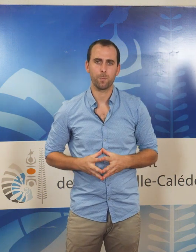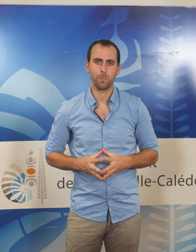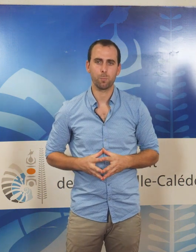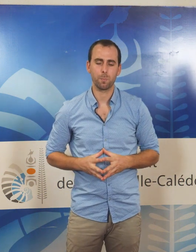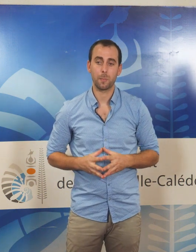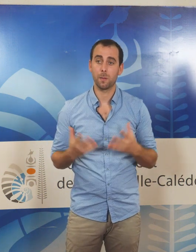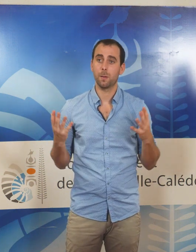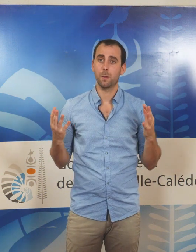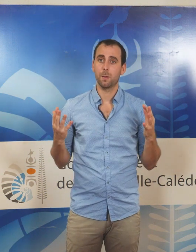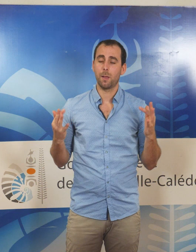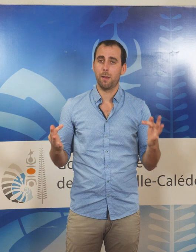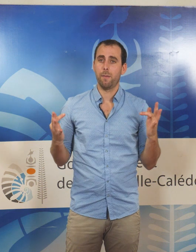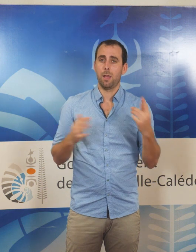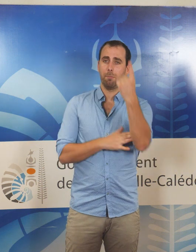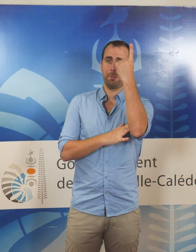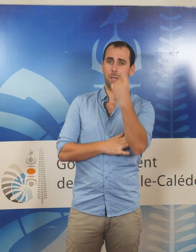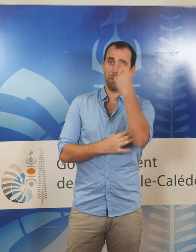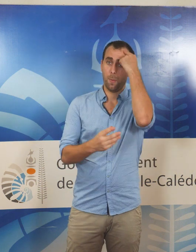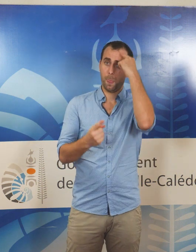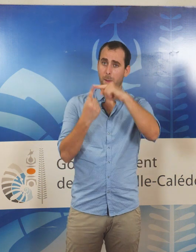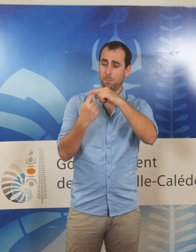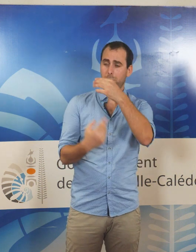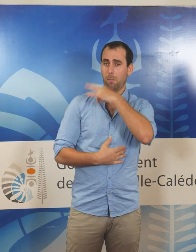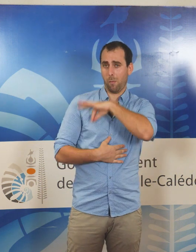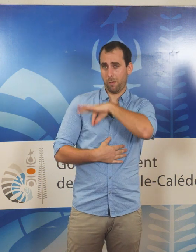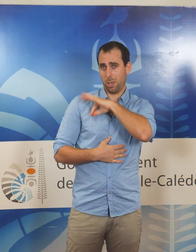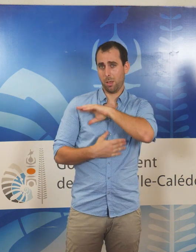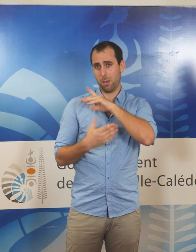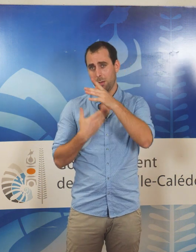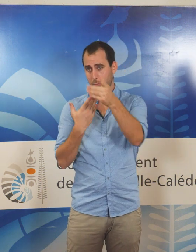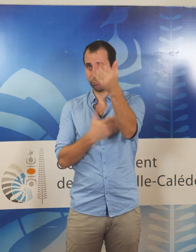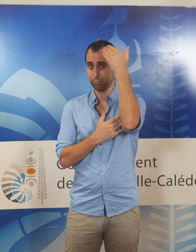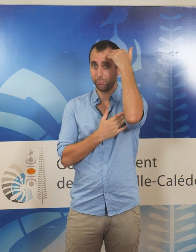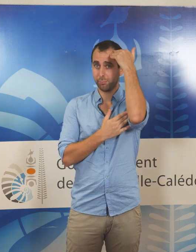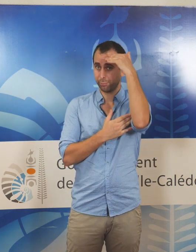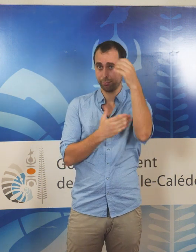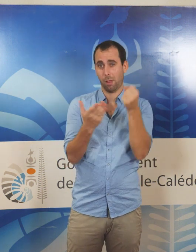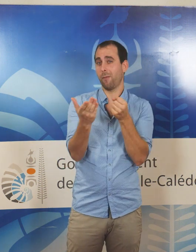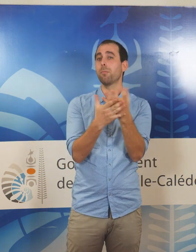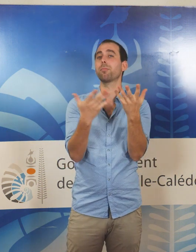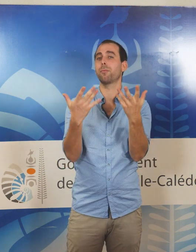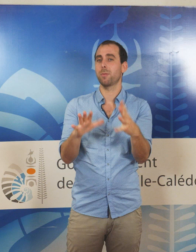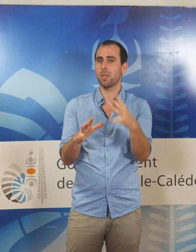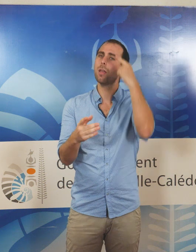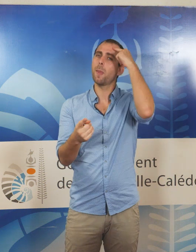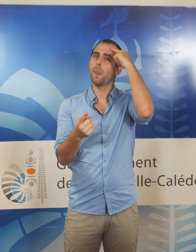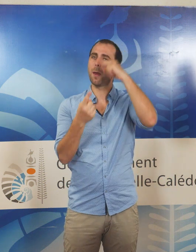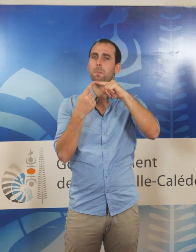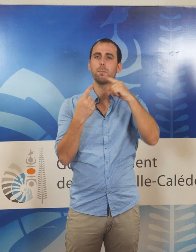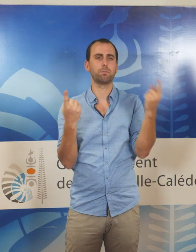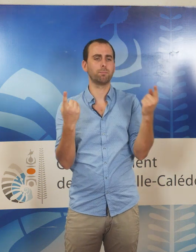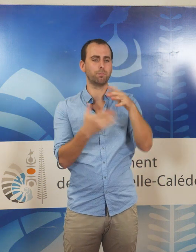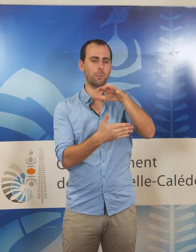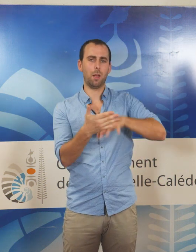Sur la question des dividendes, je crois que vous n'êtes pas parfaitement informé sur ce qui s'est passé. Déjà, sur la question de l'arrêté, c'est un